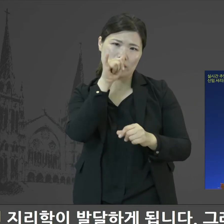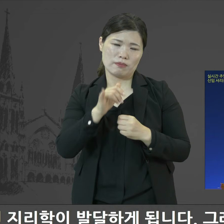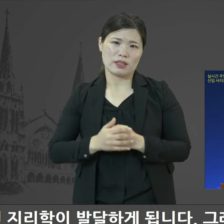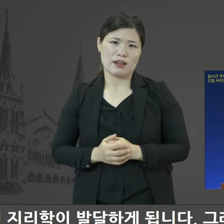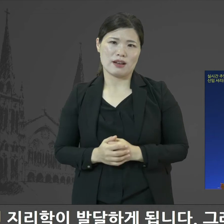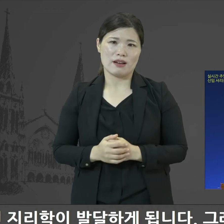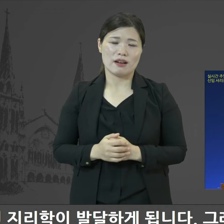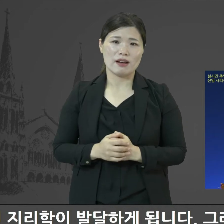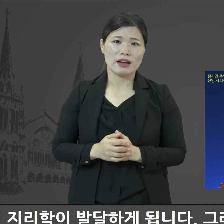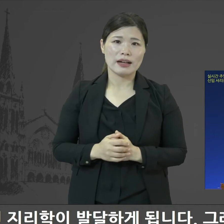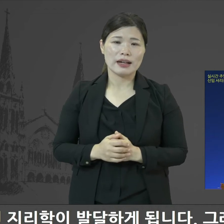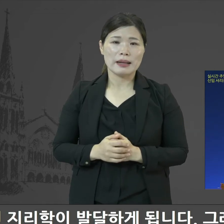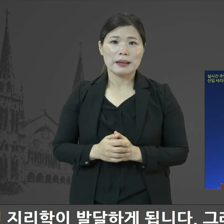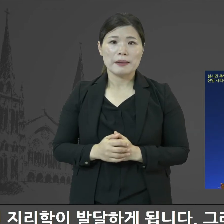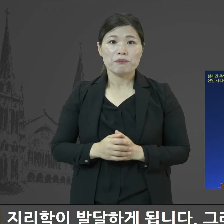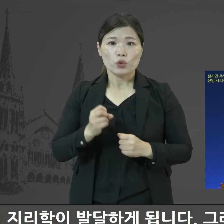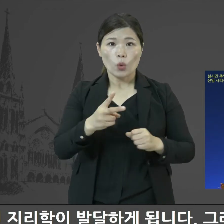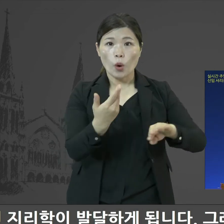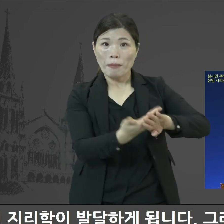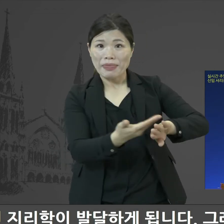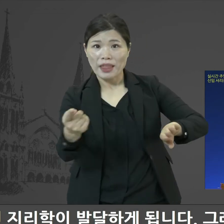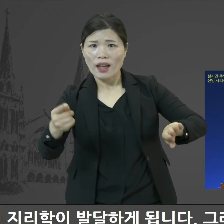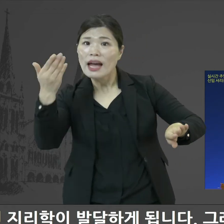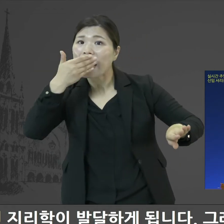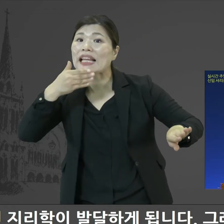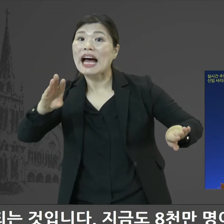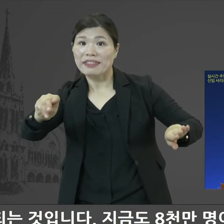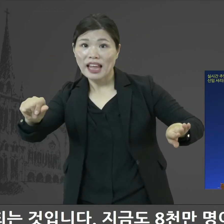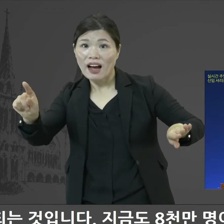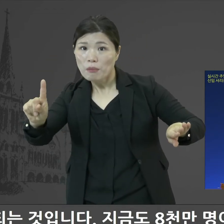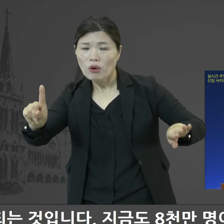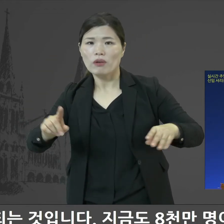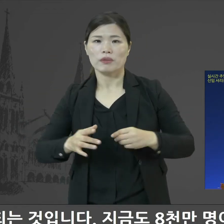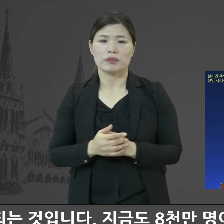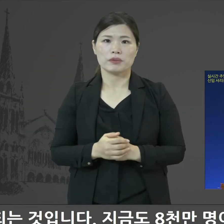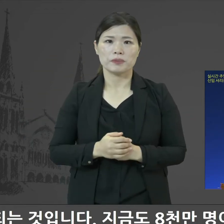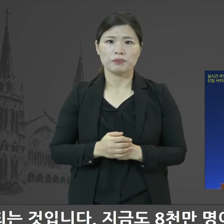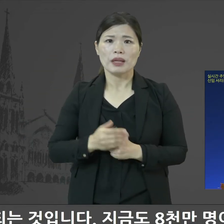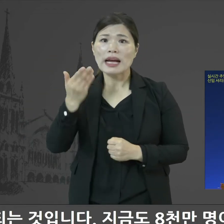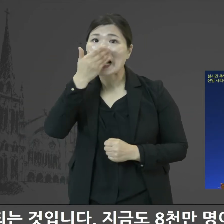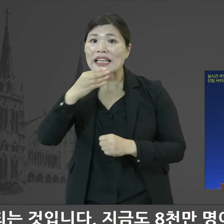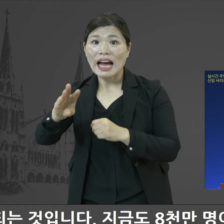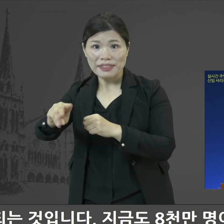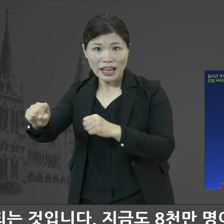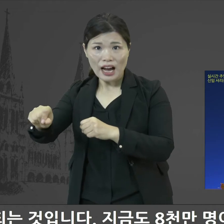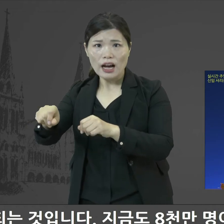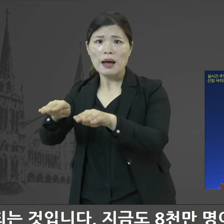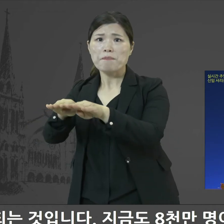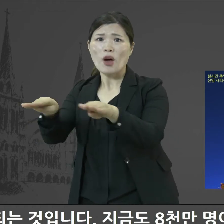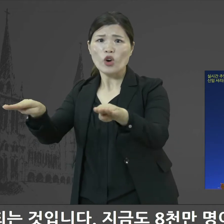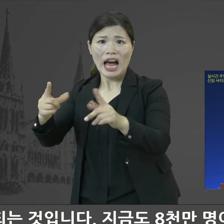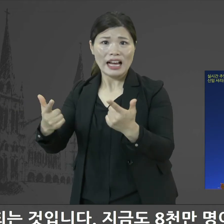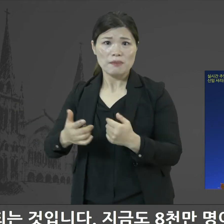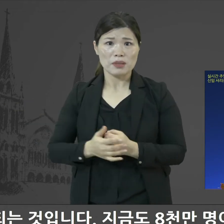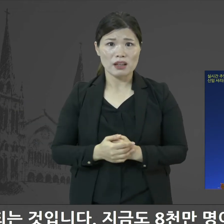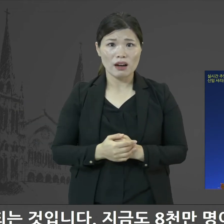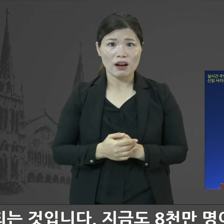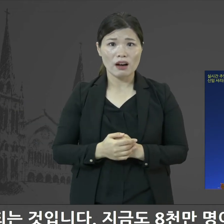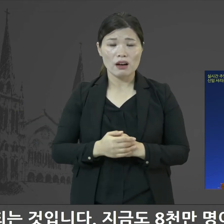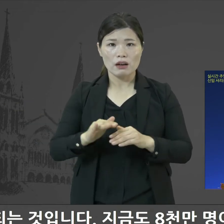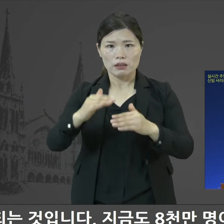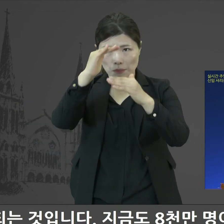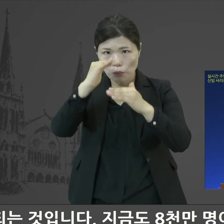있다고 합니다. 자, 반대로 가나안 땅을 한번 볼까요? 가나안 땅은 여러분 평야 중심의 땅이 결코 아닙니다. 오늘 본문에